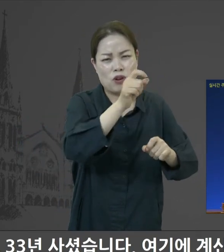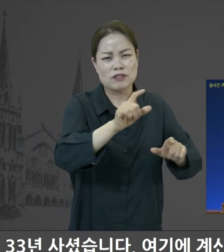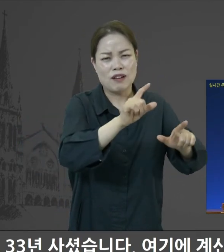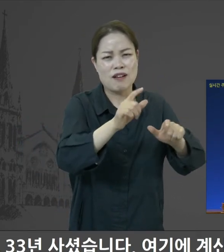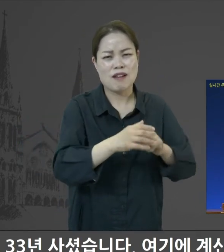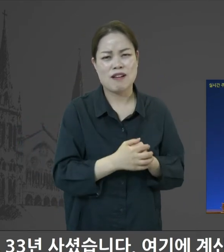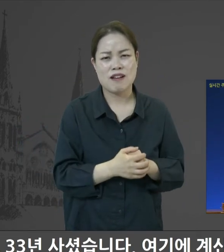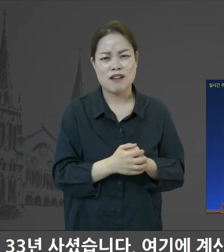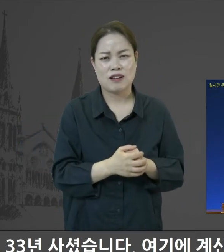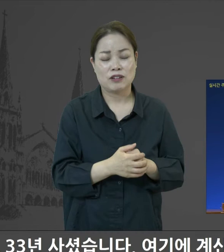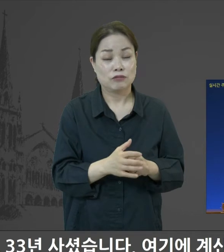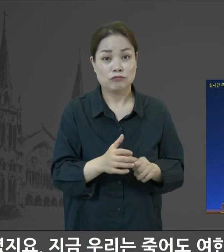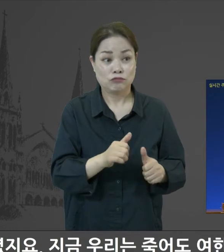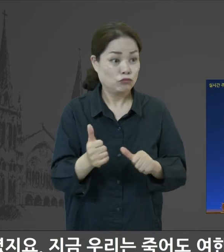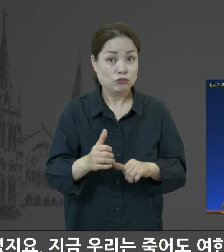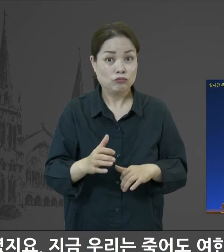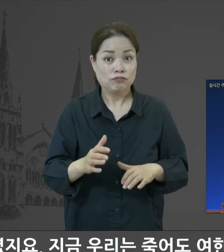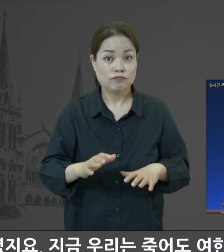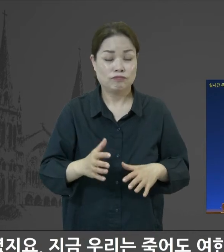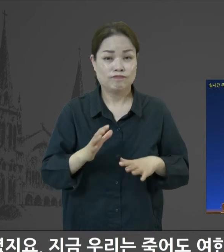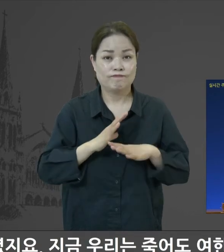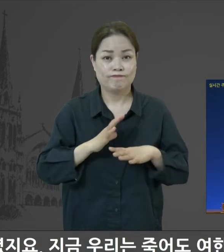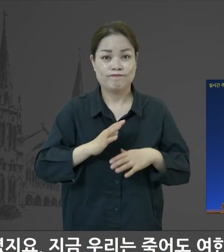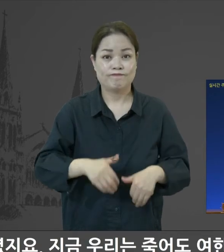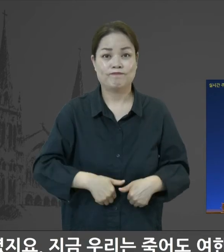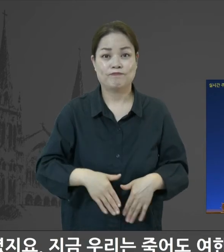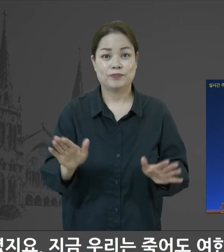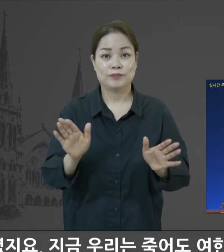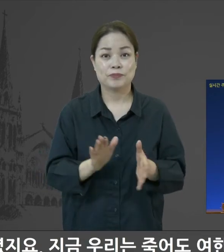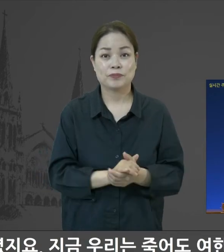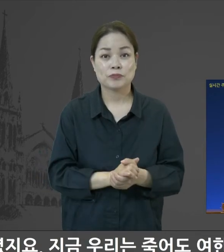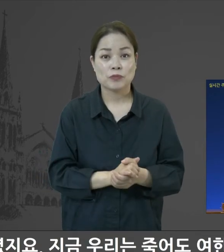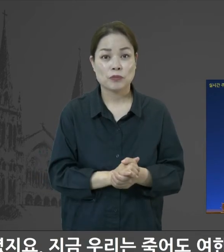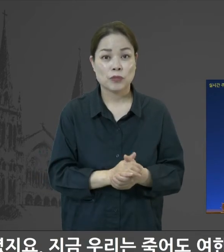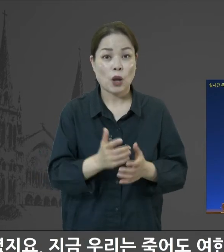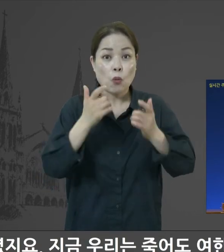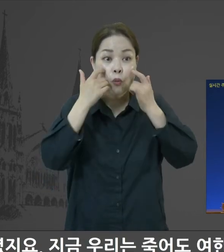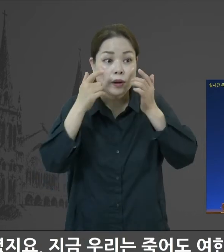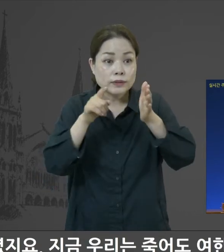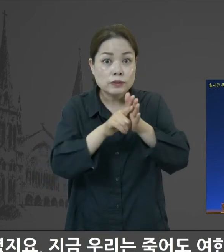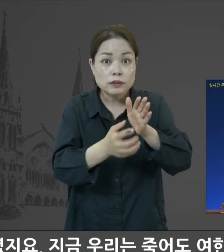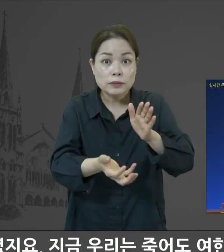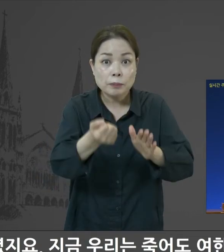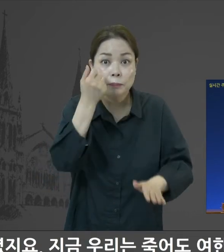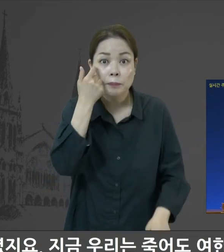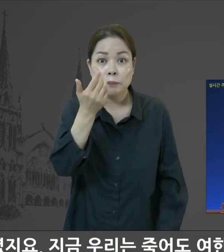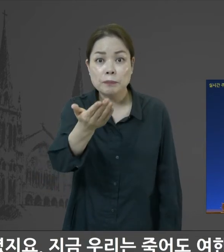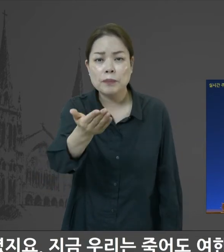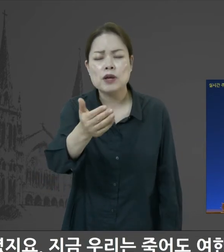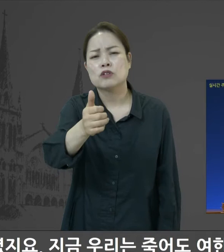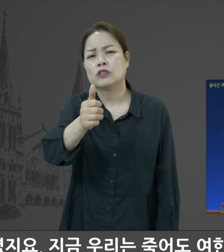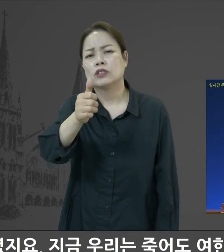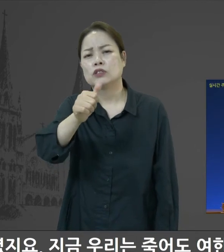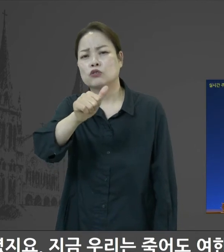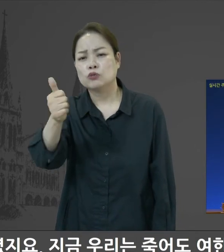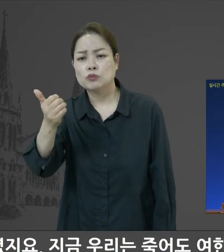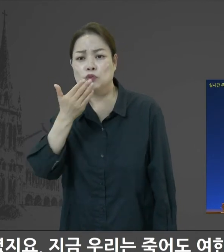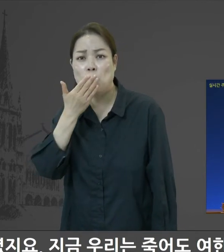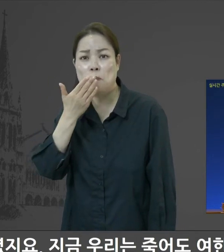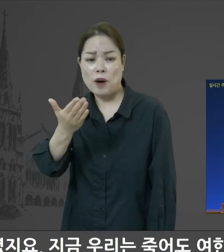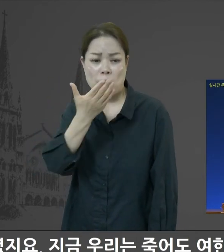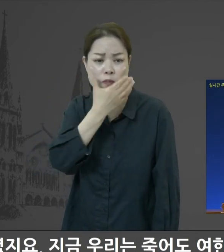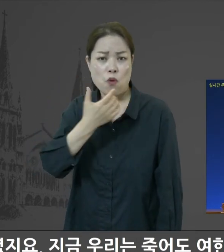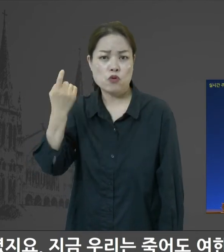것입니다. 죽음을 두려워할 필요가 없습니다. 왜 우리가 이런 확신을 가질 수 있습니까? 죽음도 능가하는